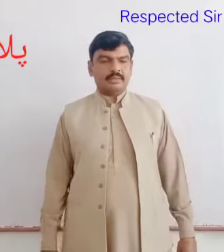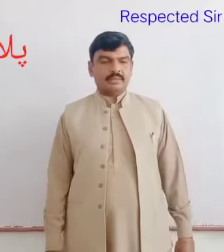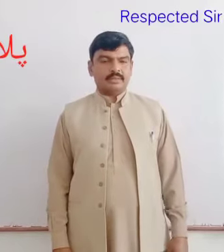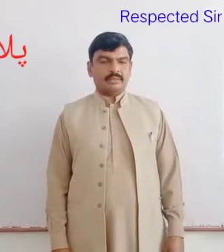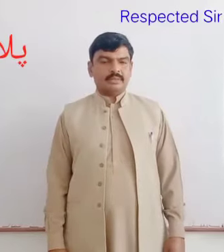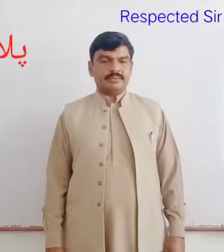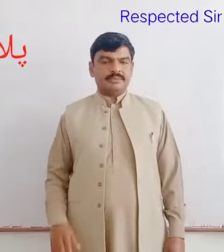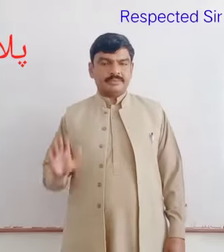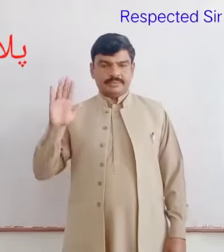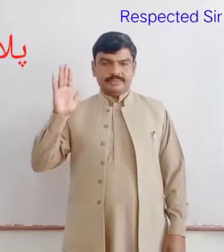प्लास्टिक,